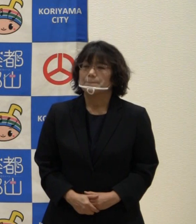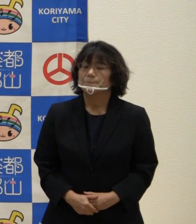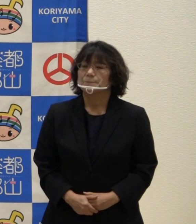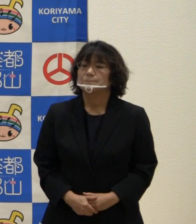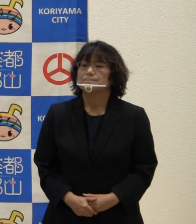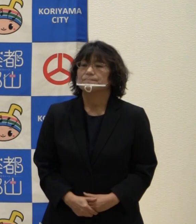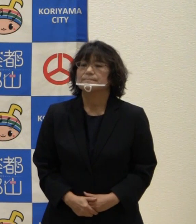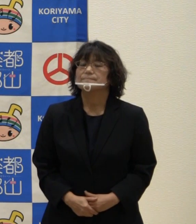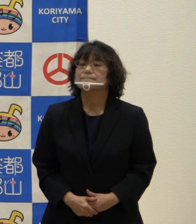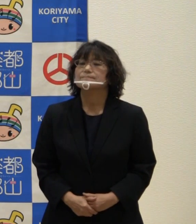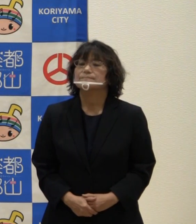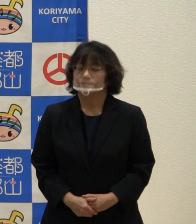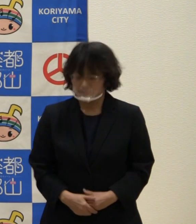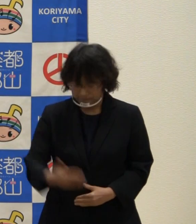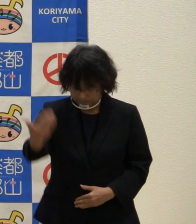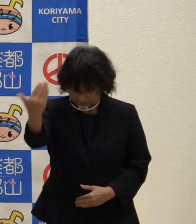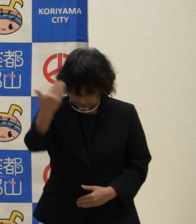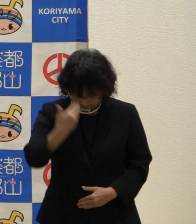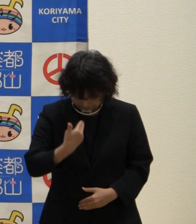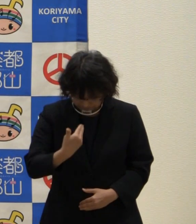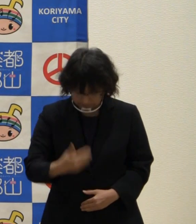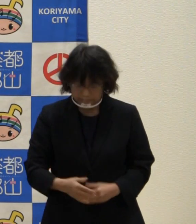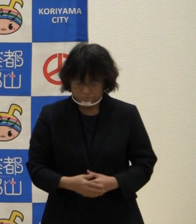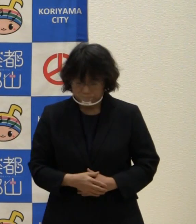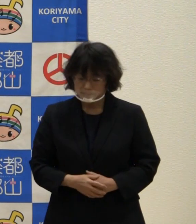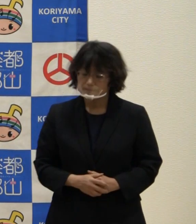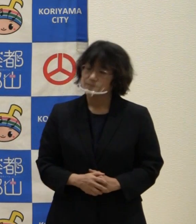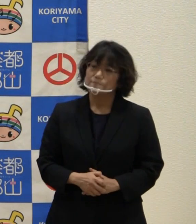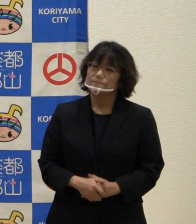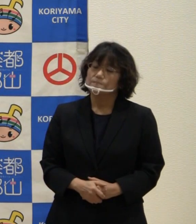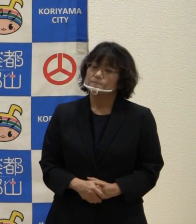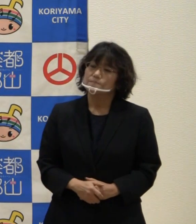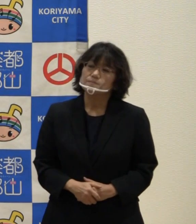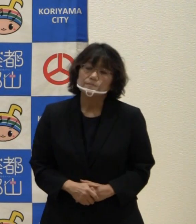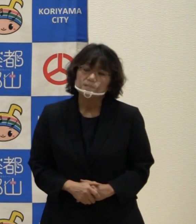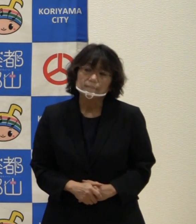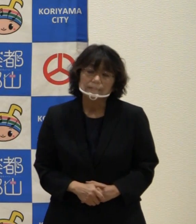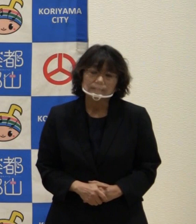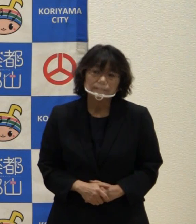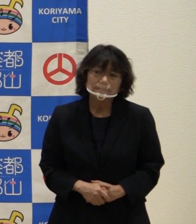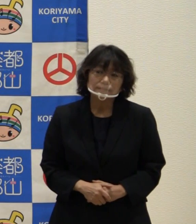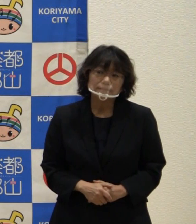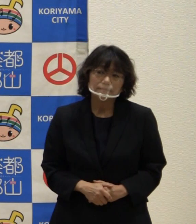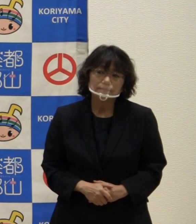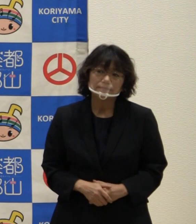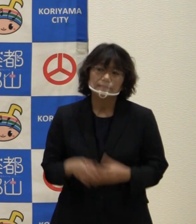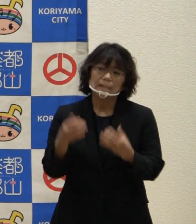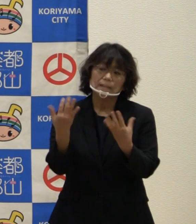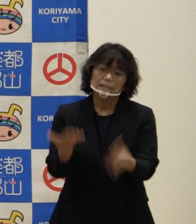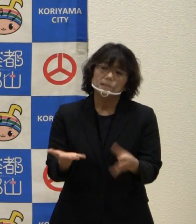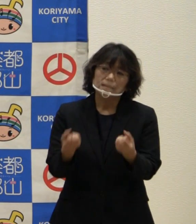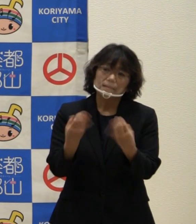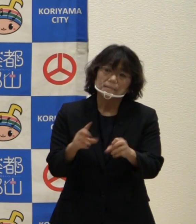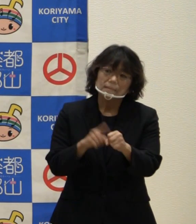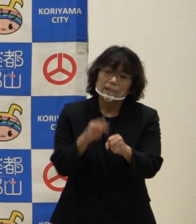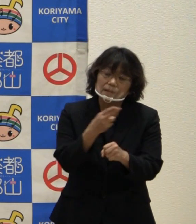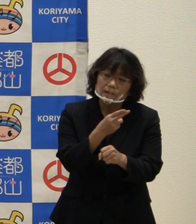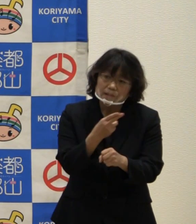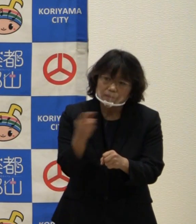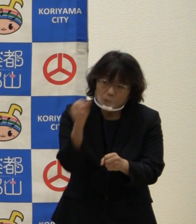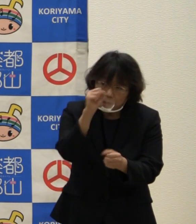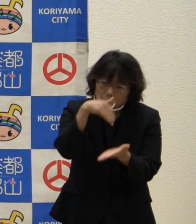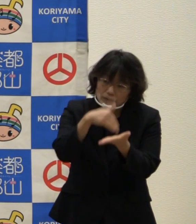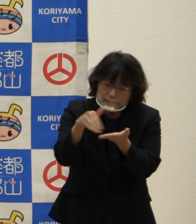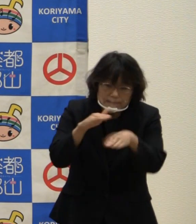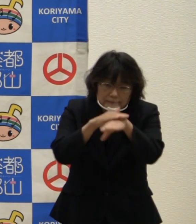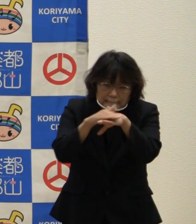次に福島放送様お願いします。幹事社の福島放送です。よろしくお願いします。市長、今ですね、新年度予算の力を特に入れるのはコロナ